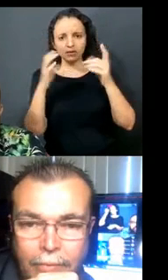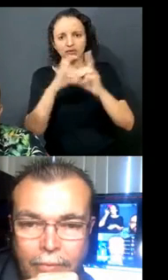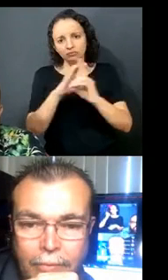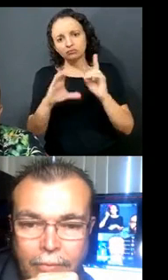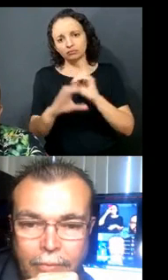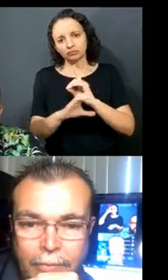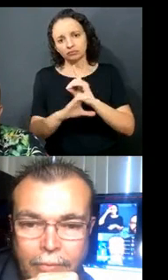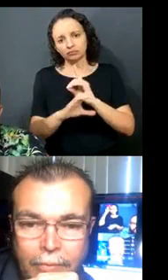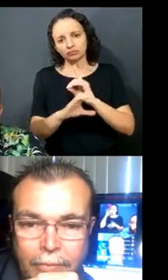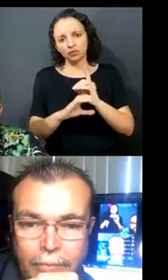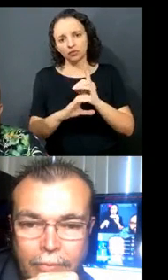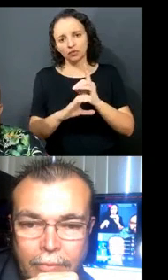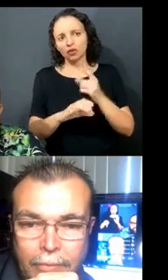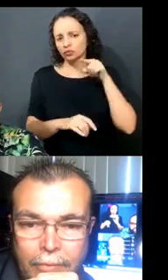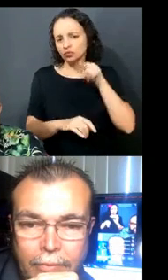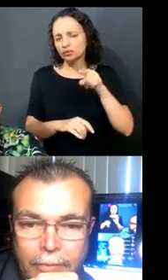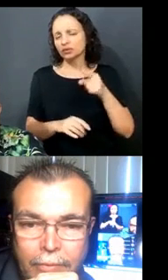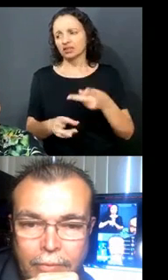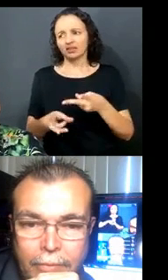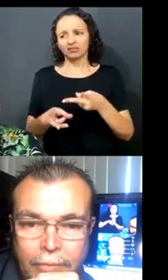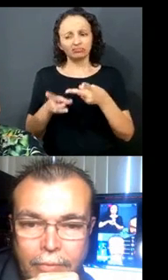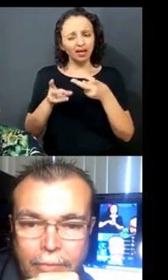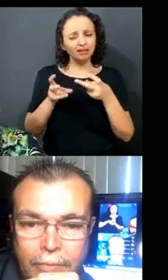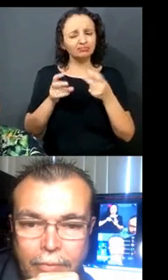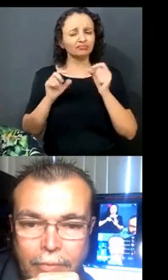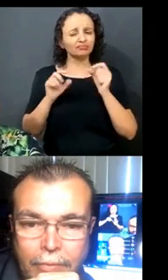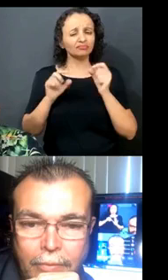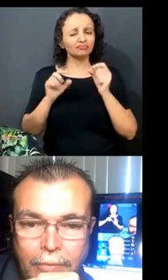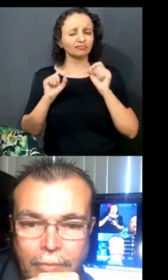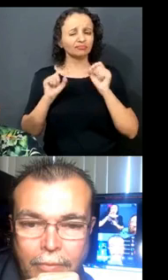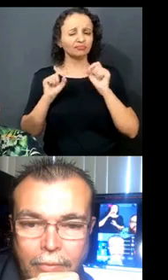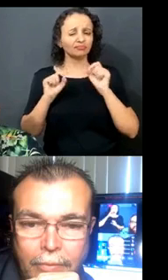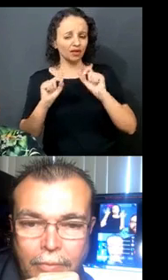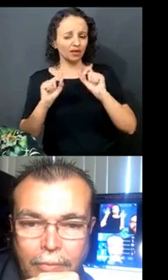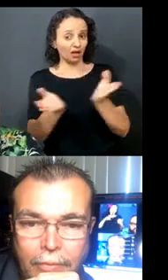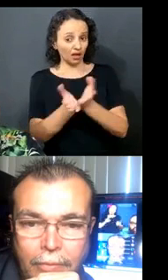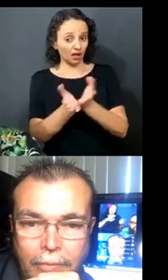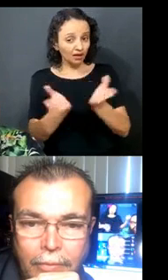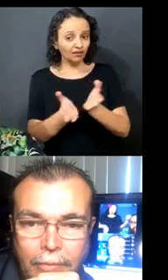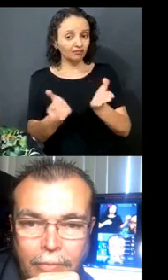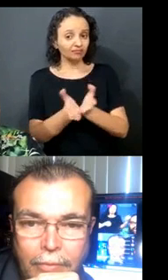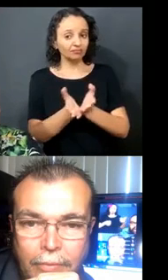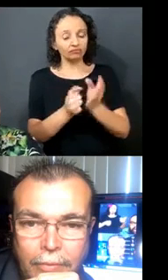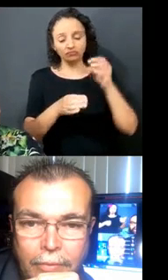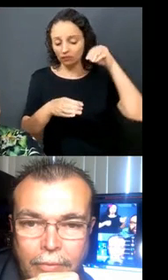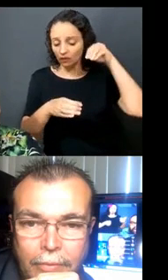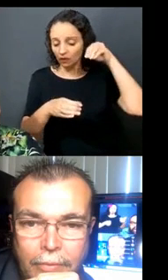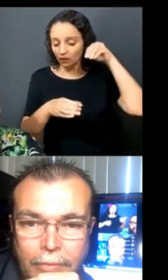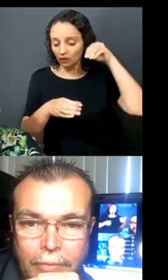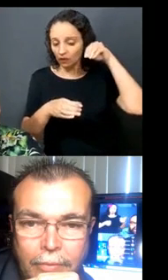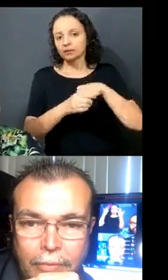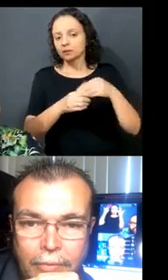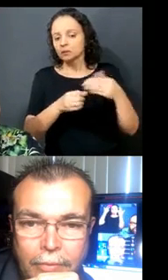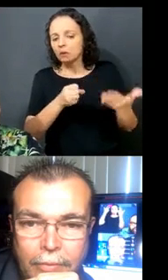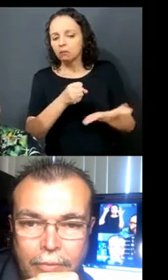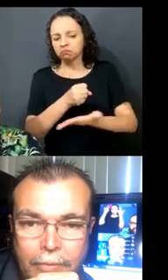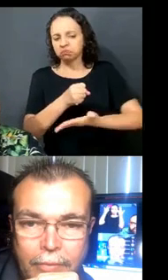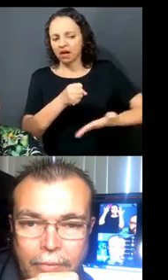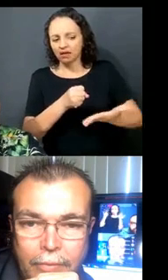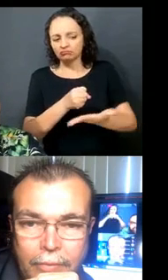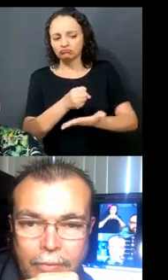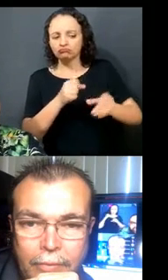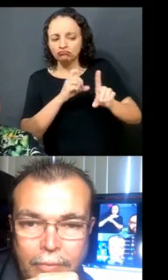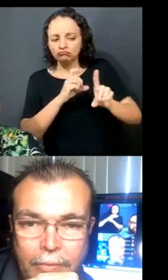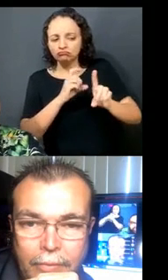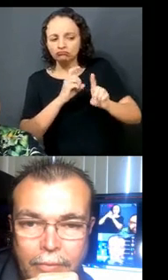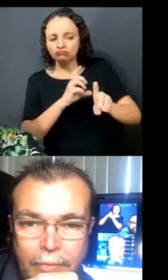o cristianismo, quando você vai pegar na sua essência, ele não tem coisa, ele tem preceitos, tem doutrinas,